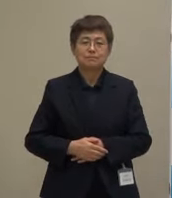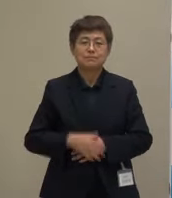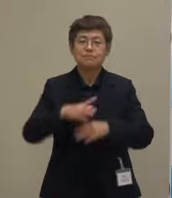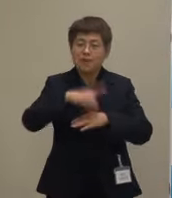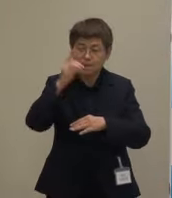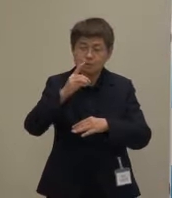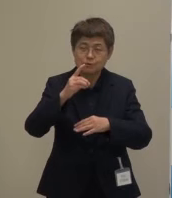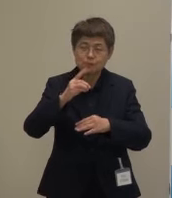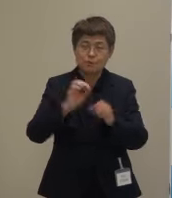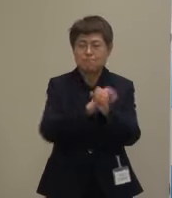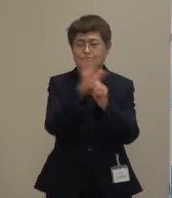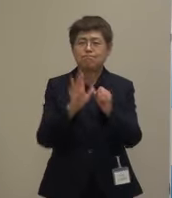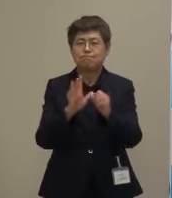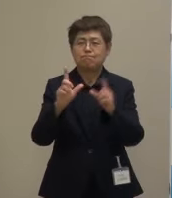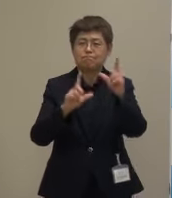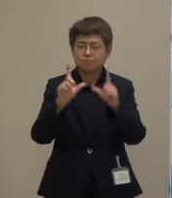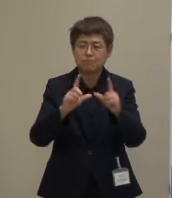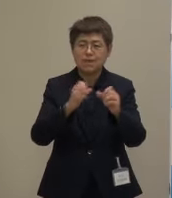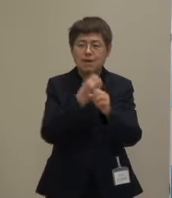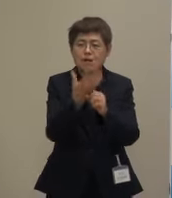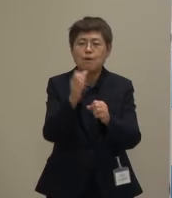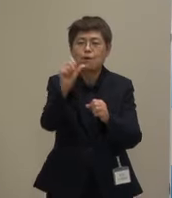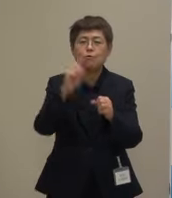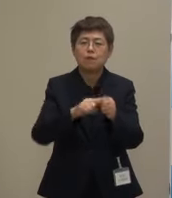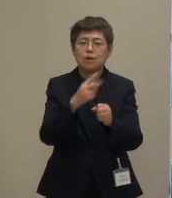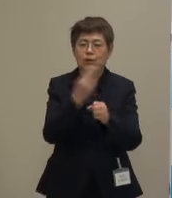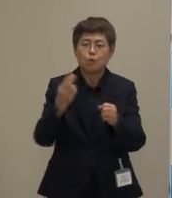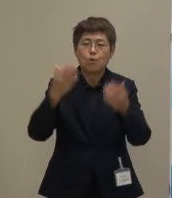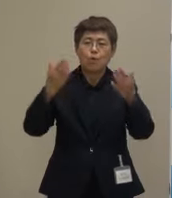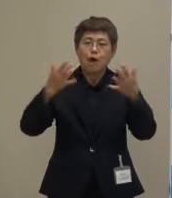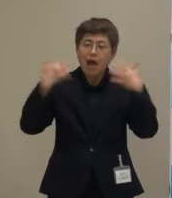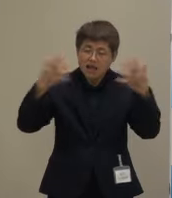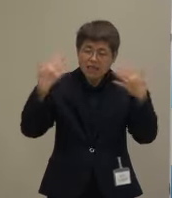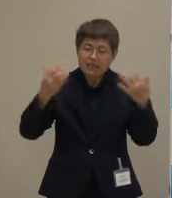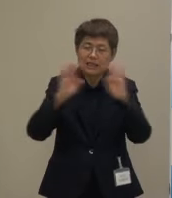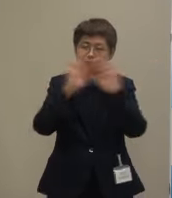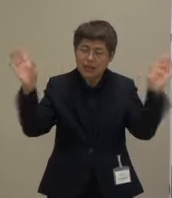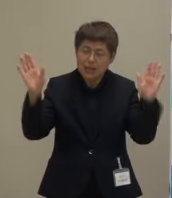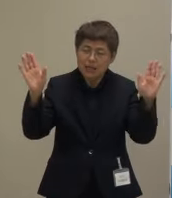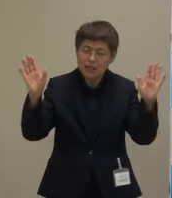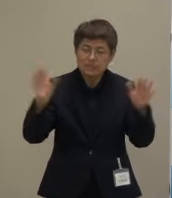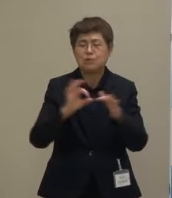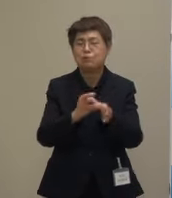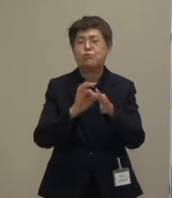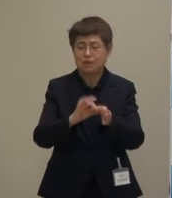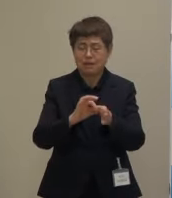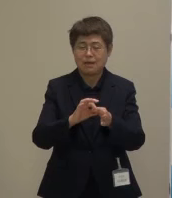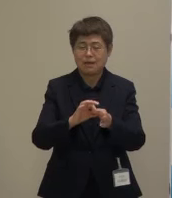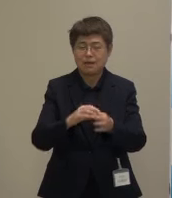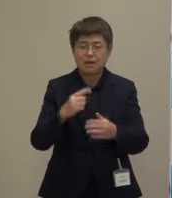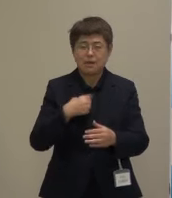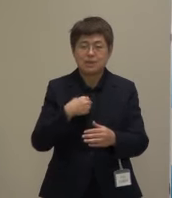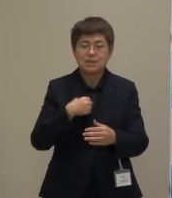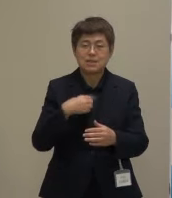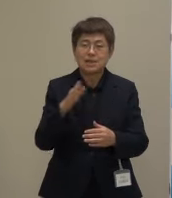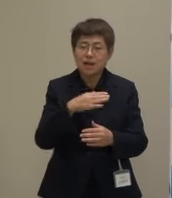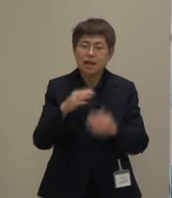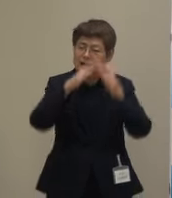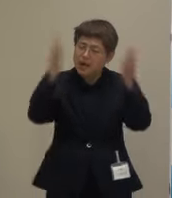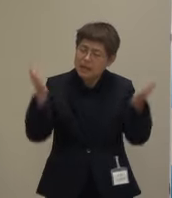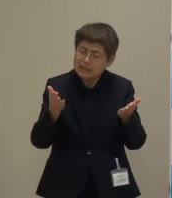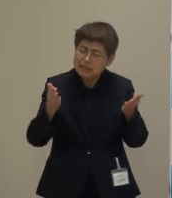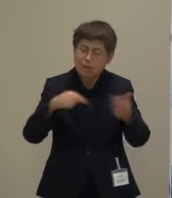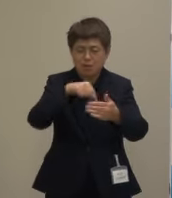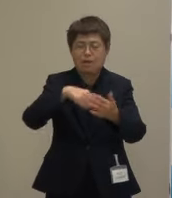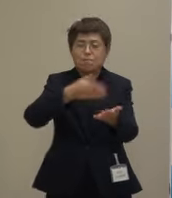はじめに新型コロナワクチン令和5年秋開始接種についてです。私の方からは主な部分